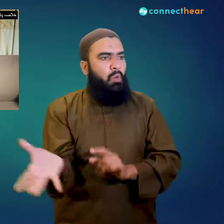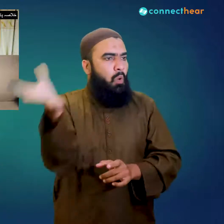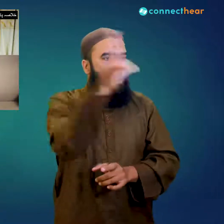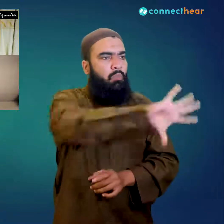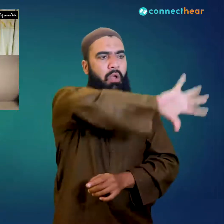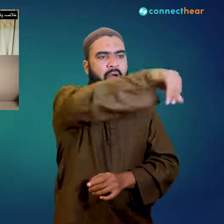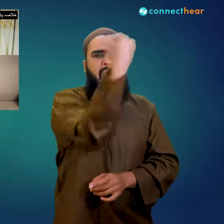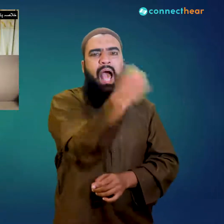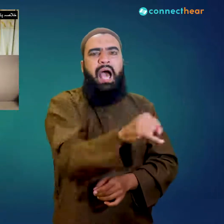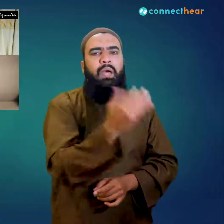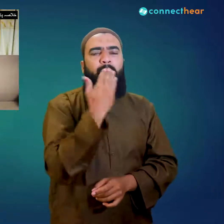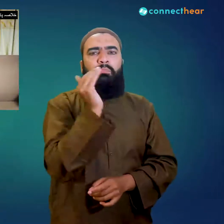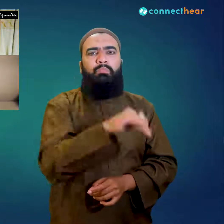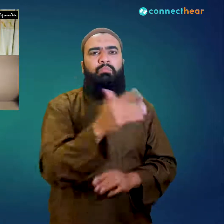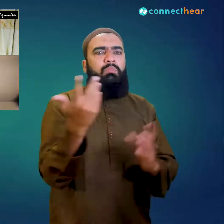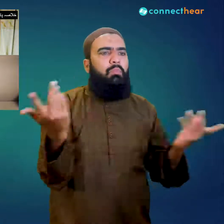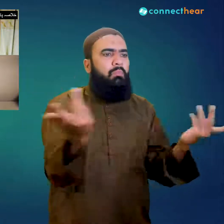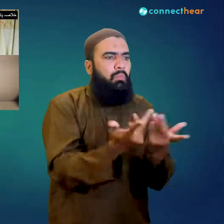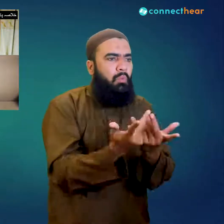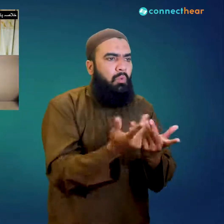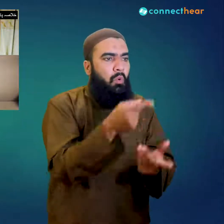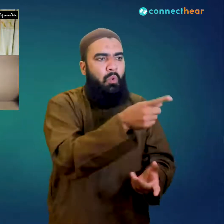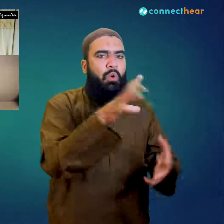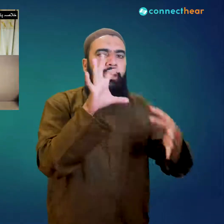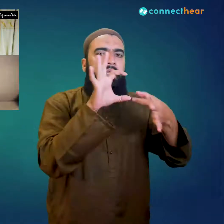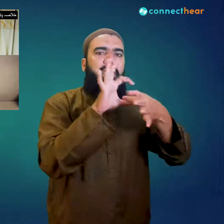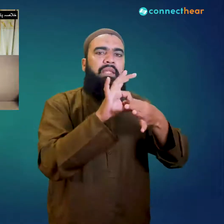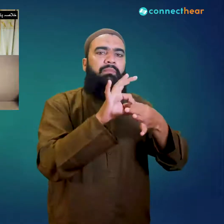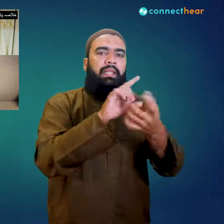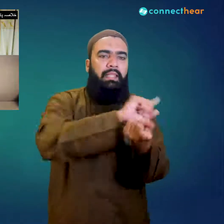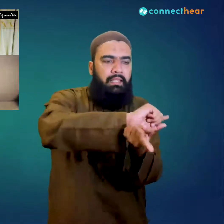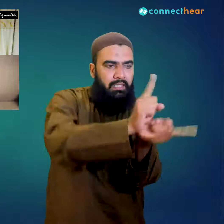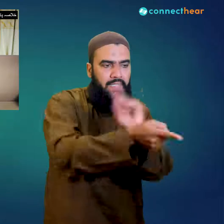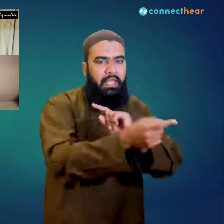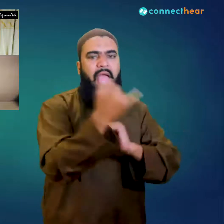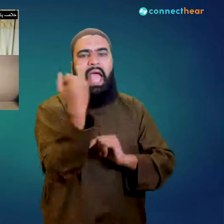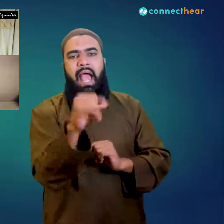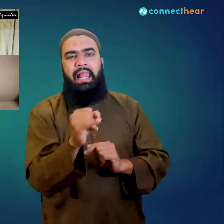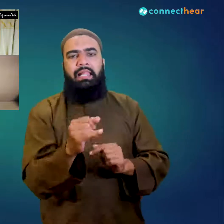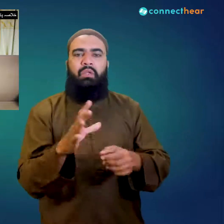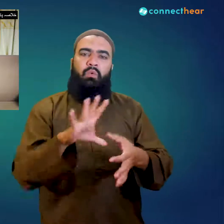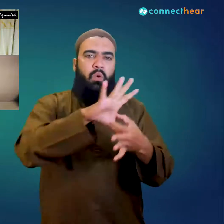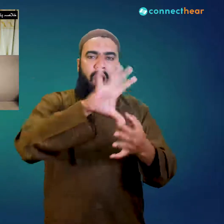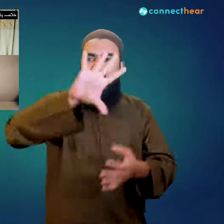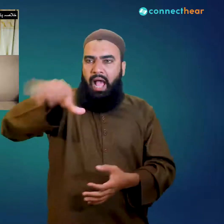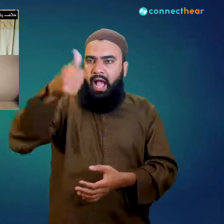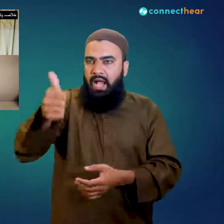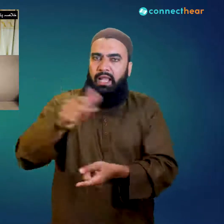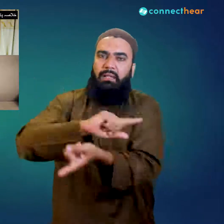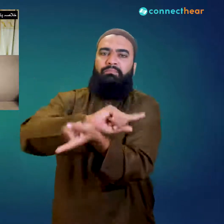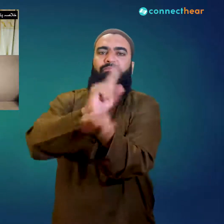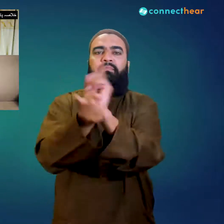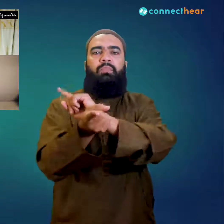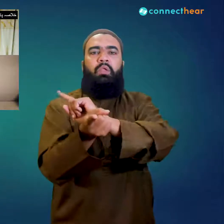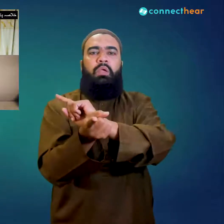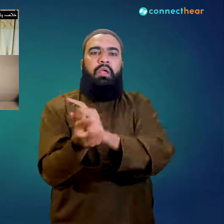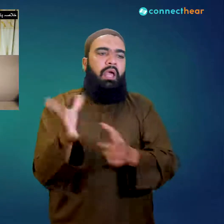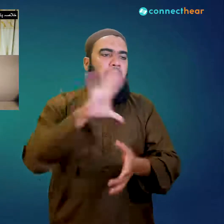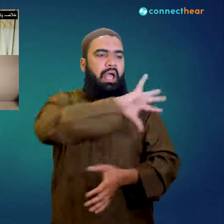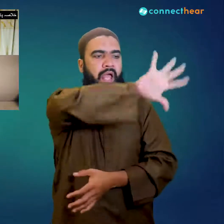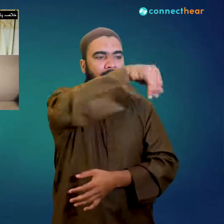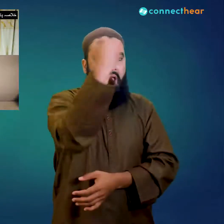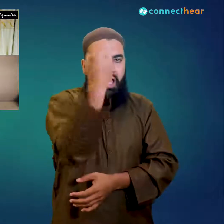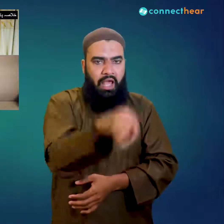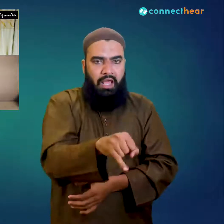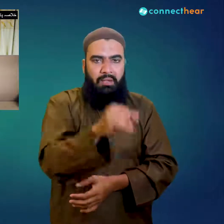اللہ کی طرف کر دی گئی ہے۔ دوسری چیز یہ فرمائی کہ یہ جو حرام چیزیں ہیں جو قطعی طور پر حرام ہیں، انسان پر